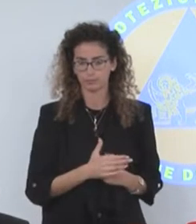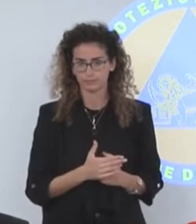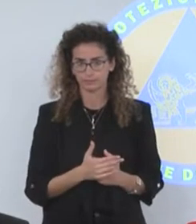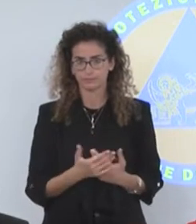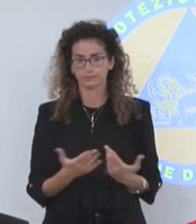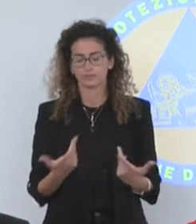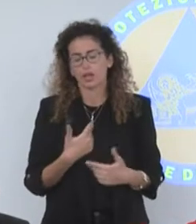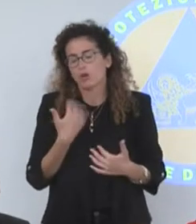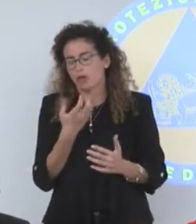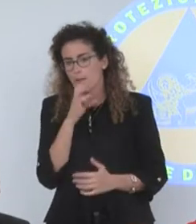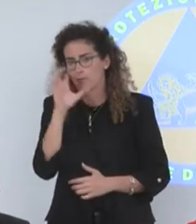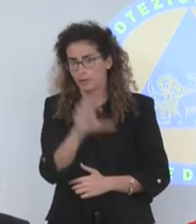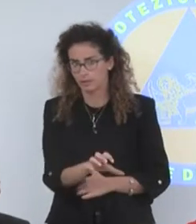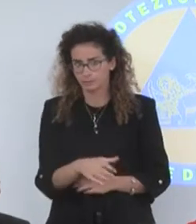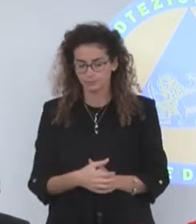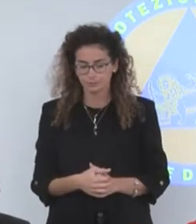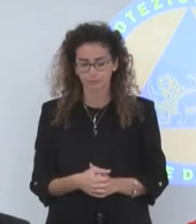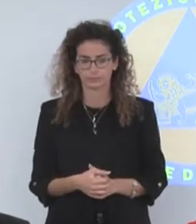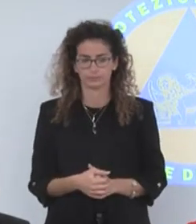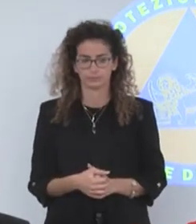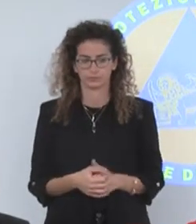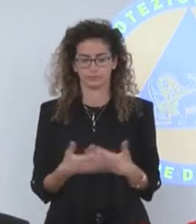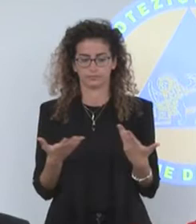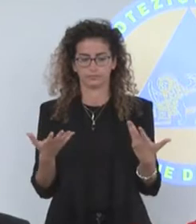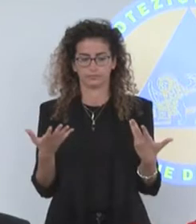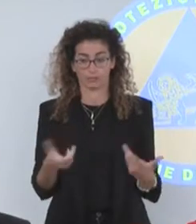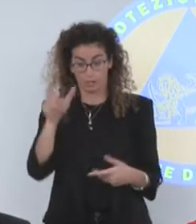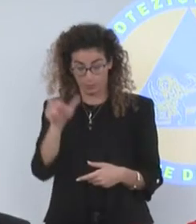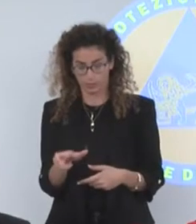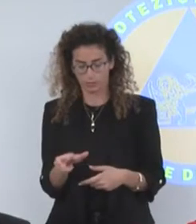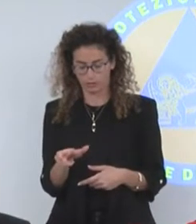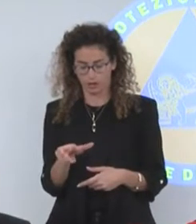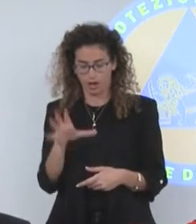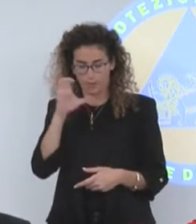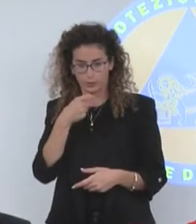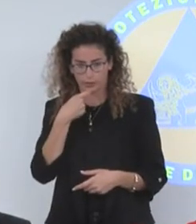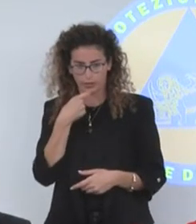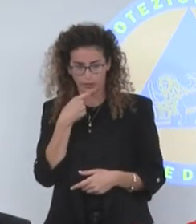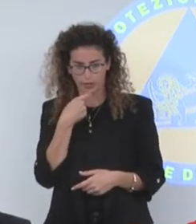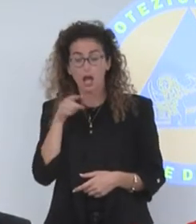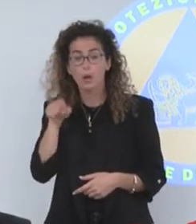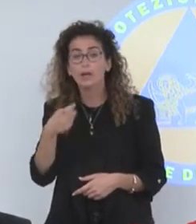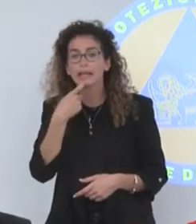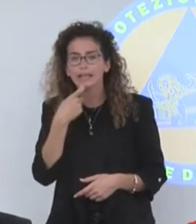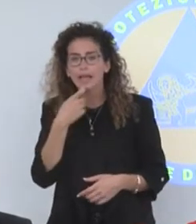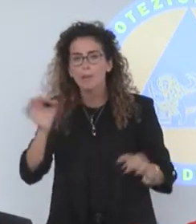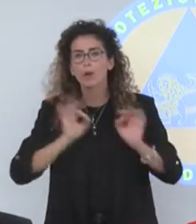come al solito la denuncia e questo è stato identificato a un militare